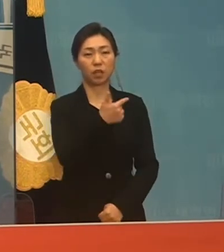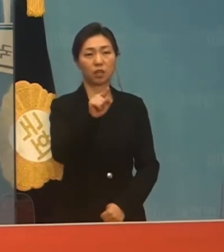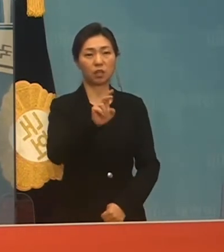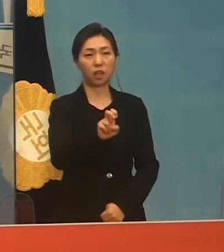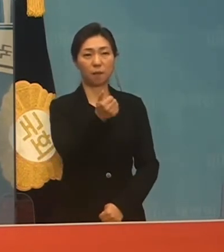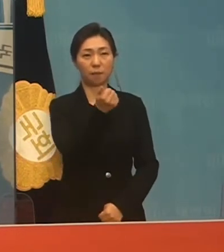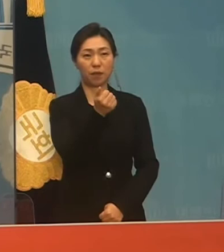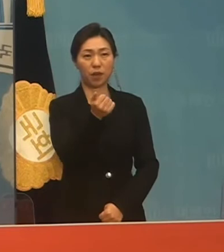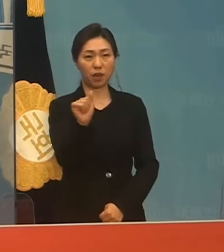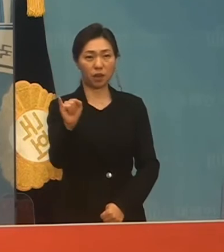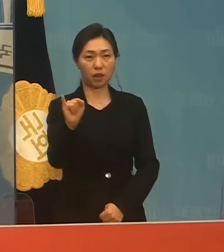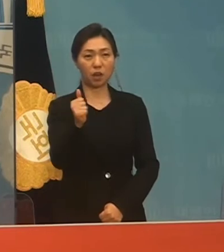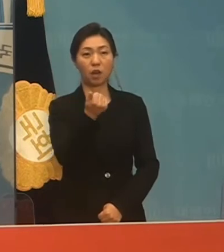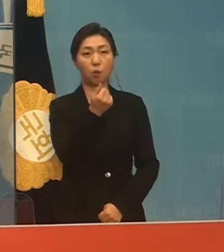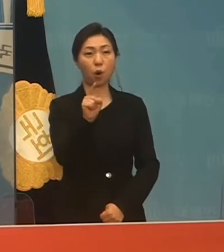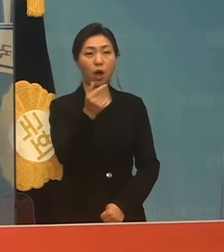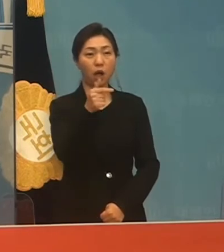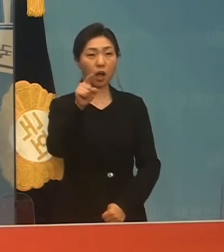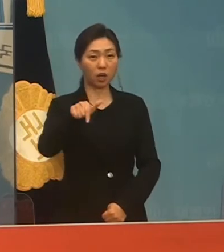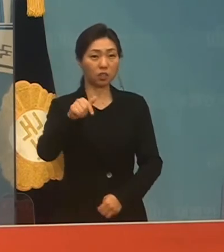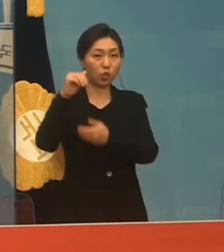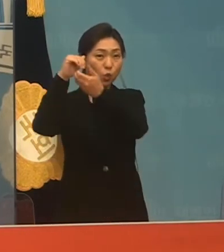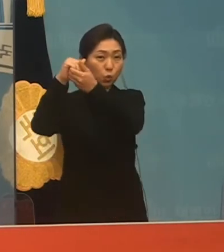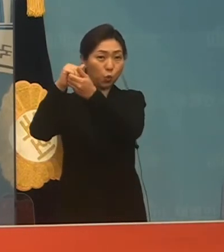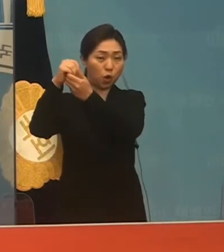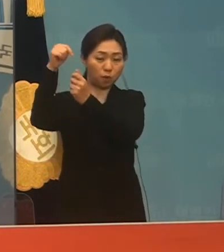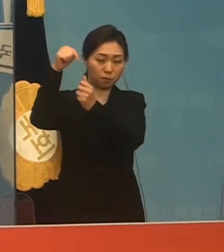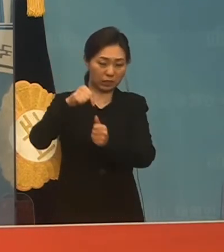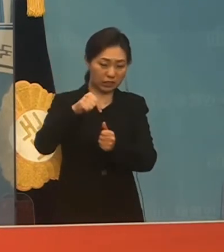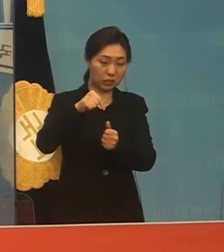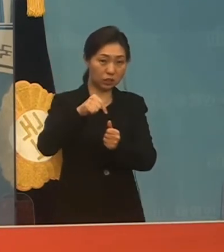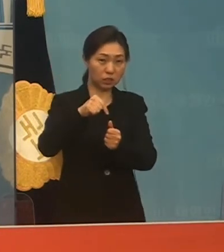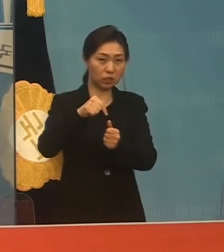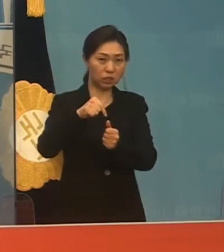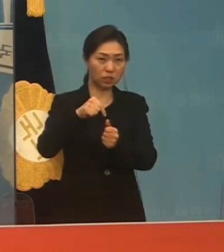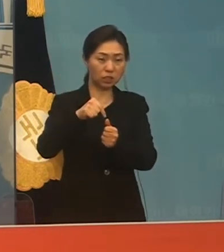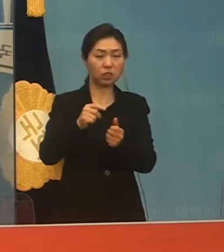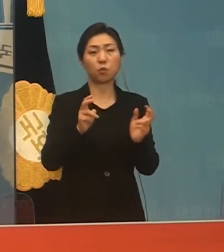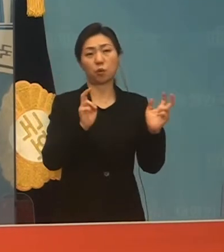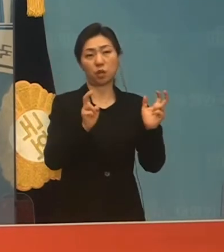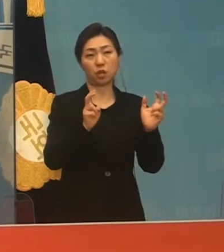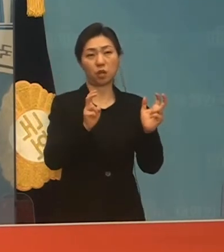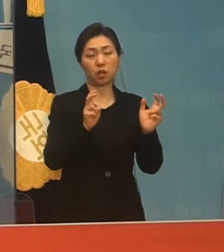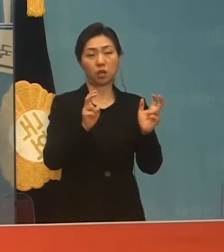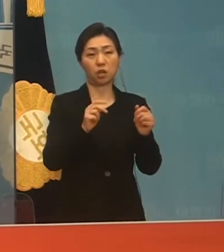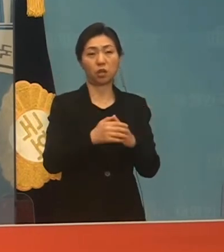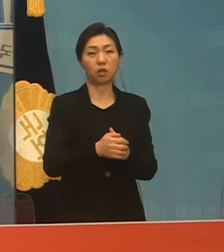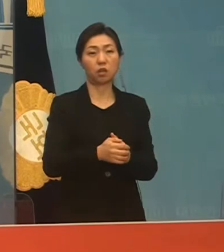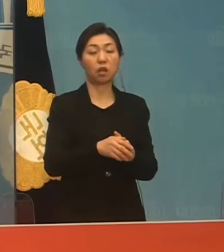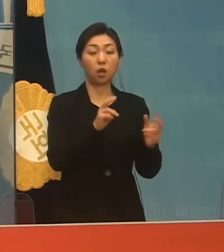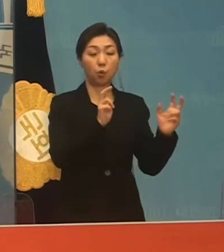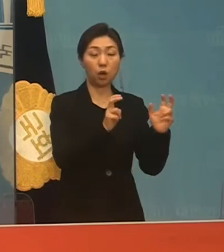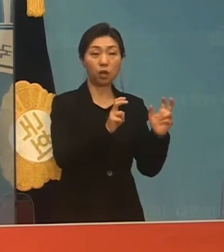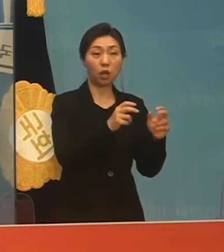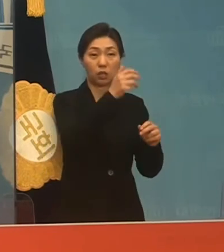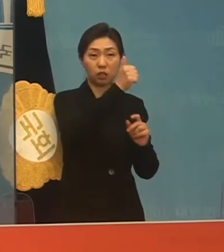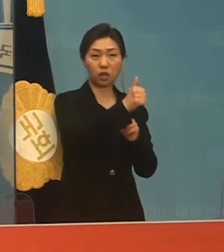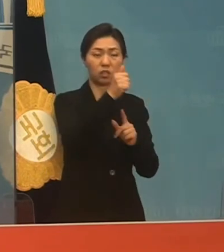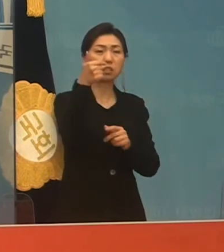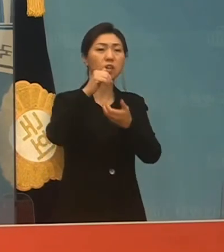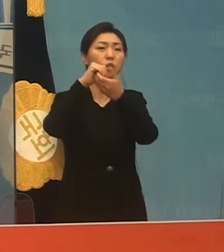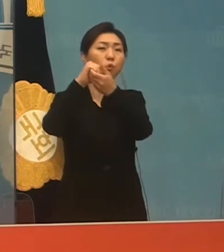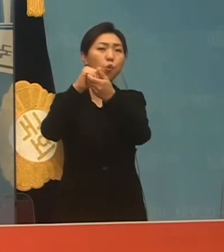남해학은 농협의 자회사입니다. 농협은 남해학 사장, 임원들을 인사를 합니다. 그래서 모든